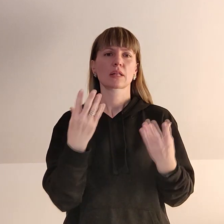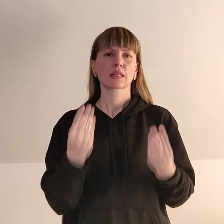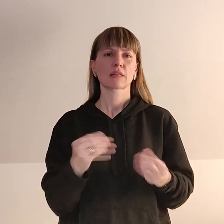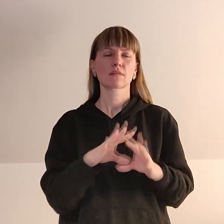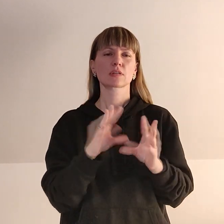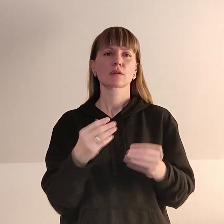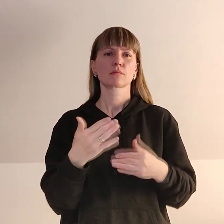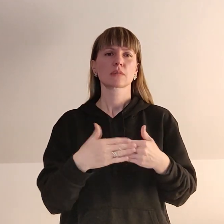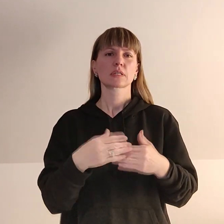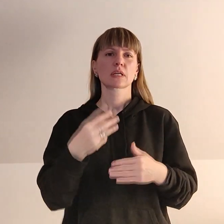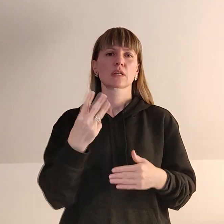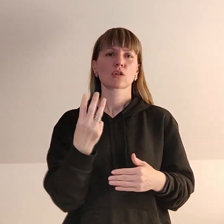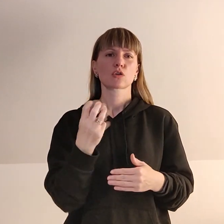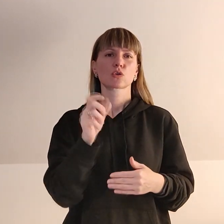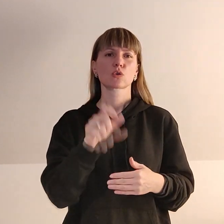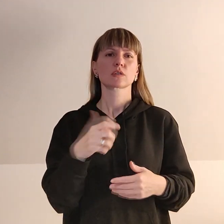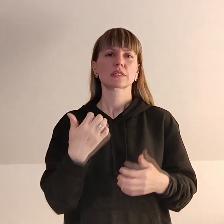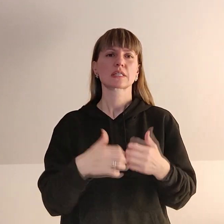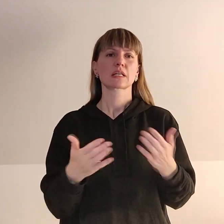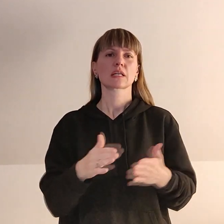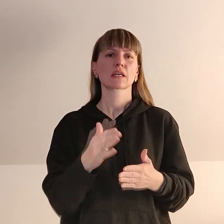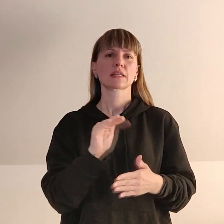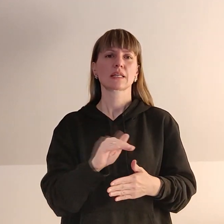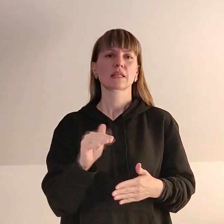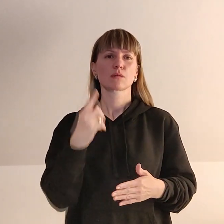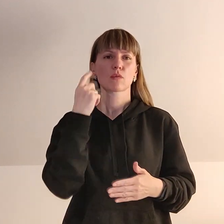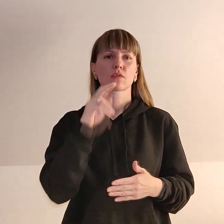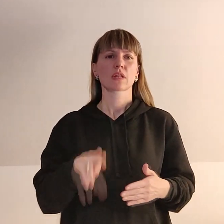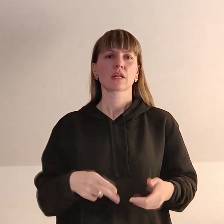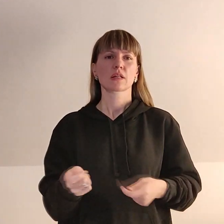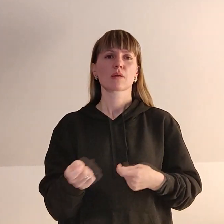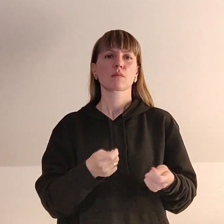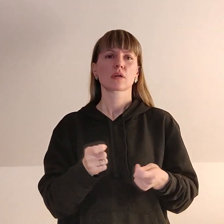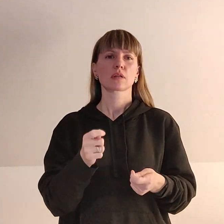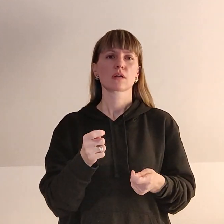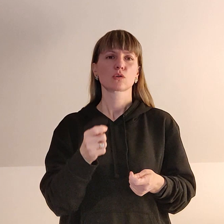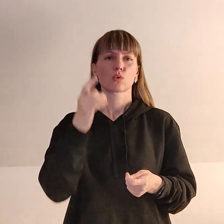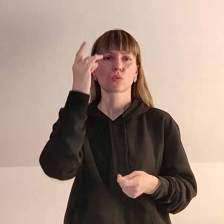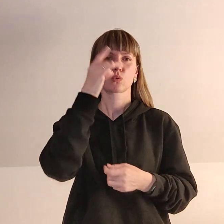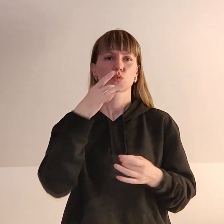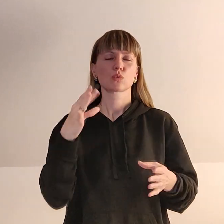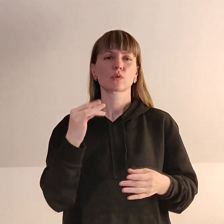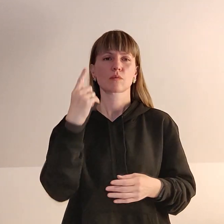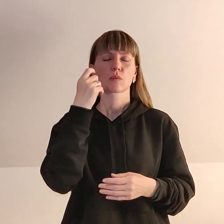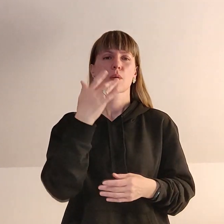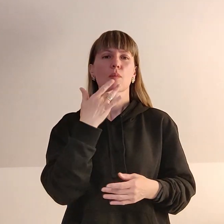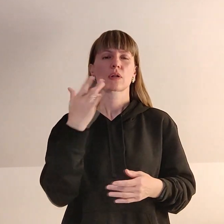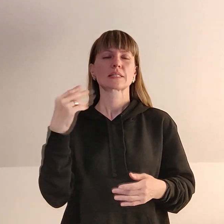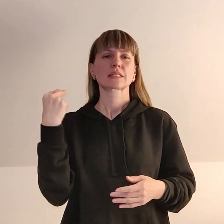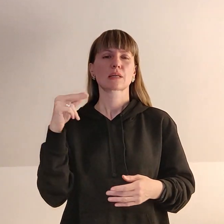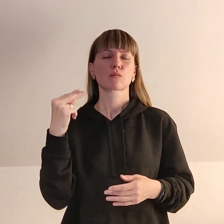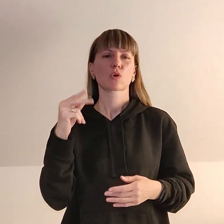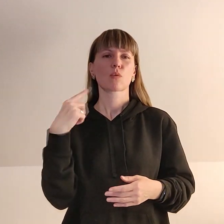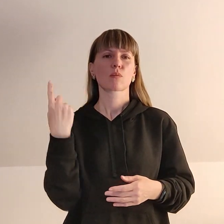300 осіб, серед яких переважно діти, повідомив директор Департаменту культури та інформаційної політики Запорізької обласної